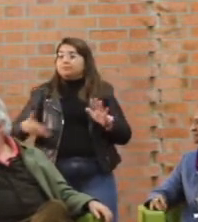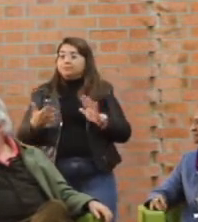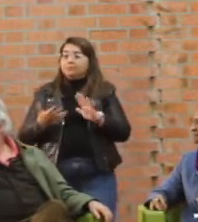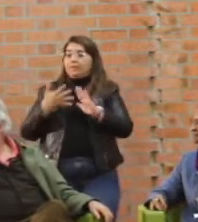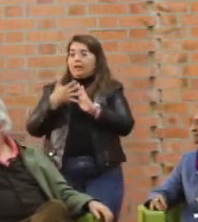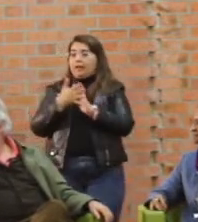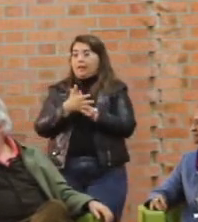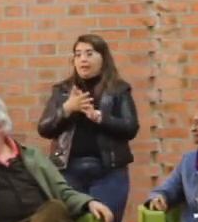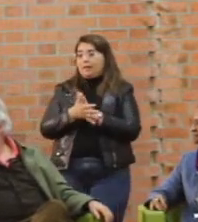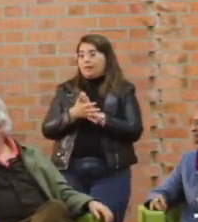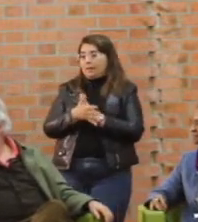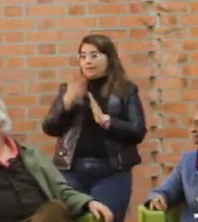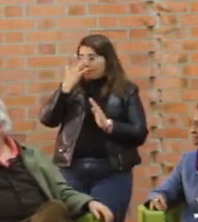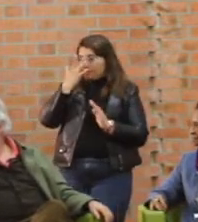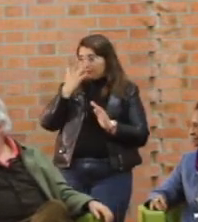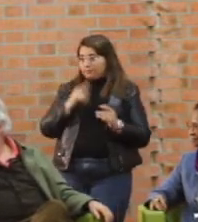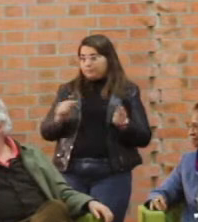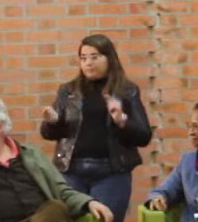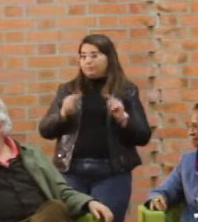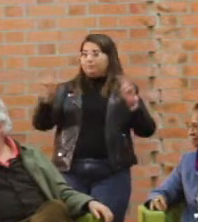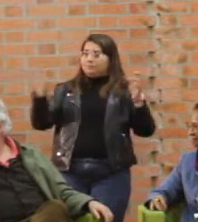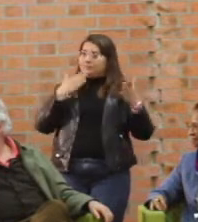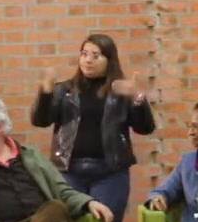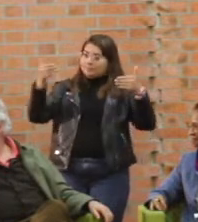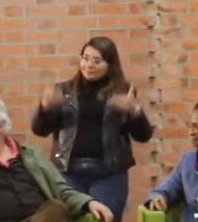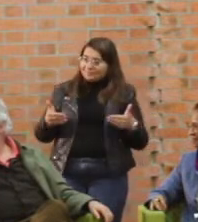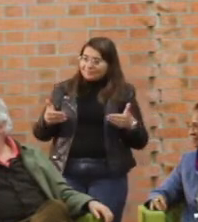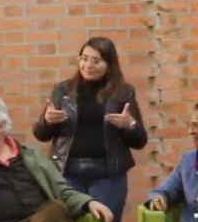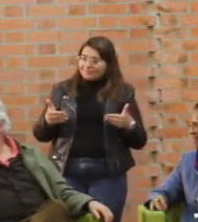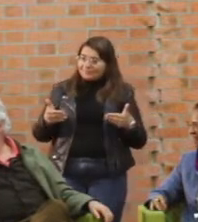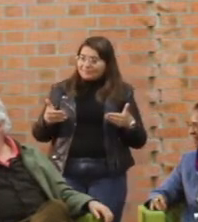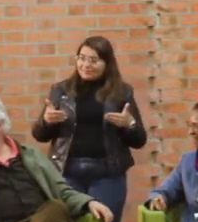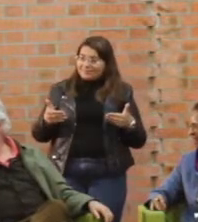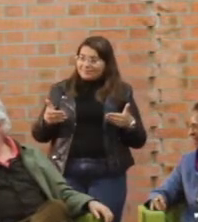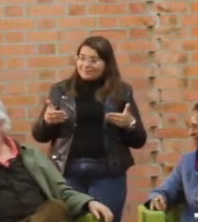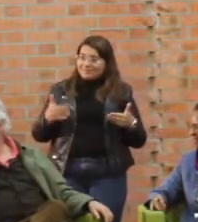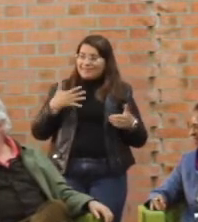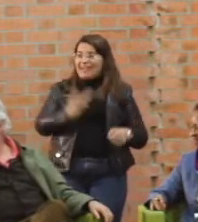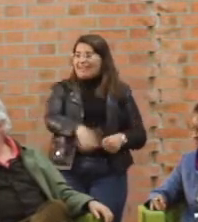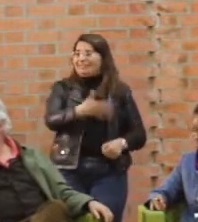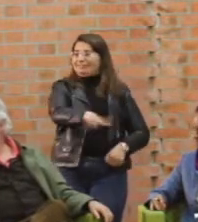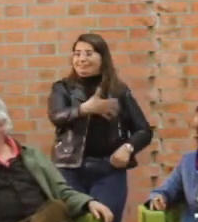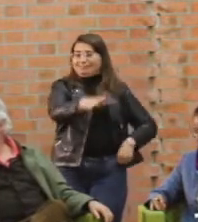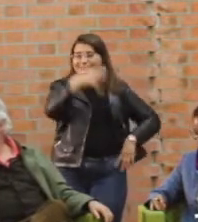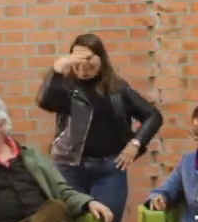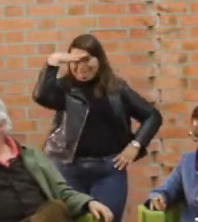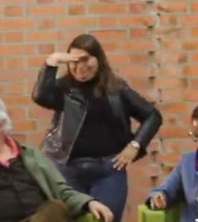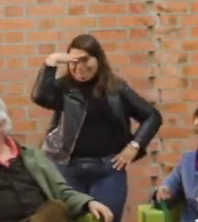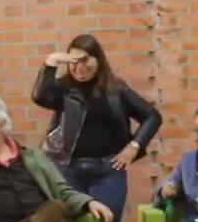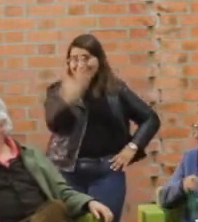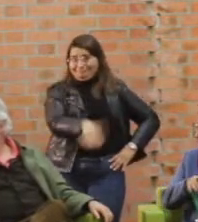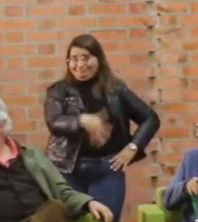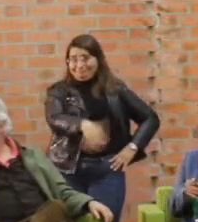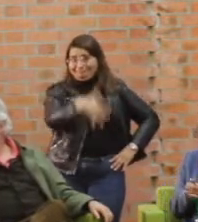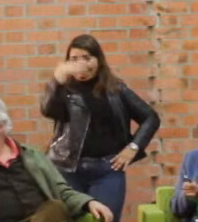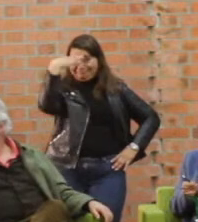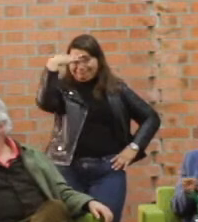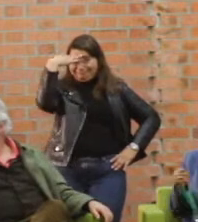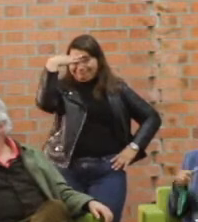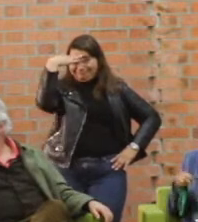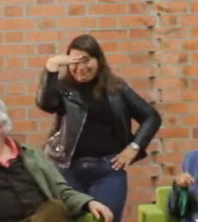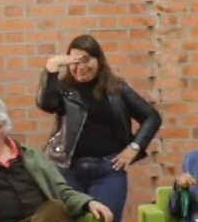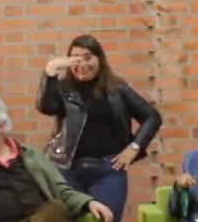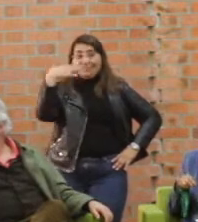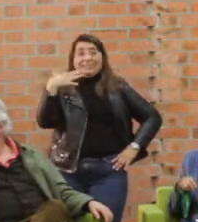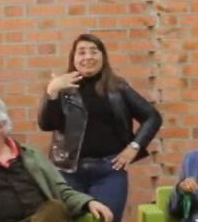lo que dice Rodrigo que la corte Vamos adelante en discapacidad regular más bien de hecho